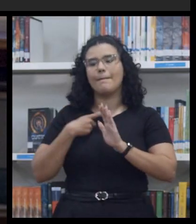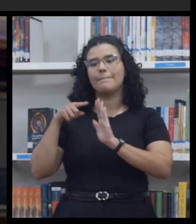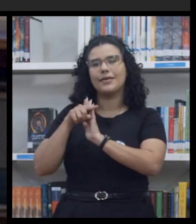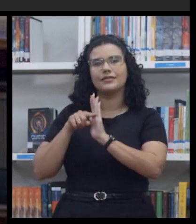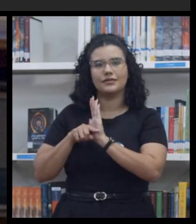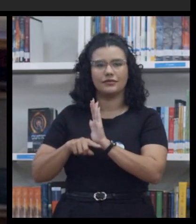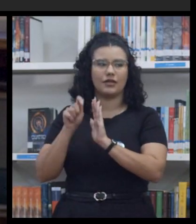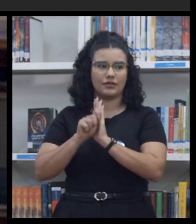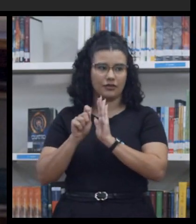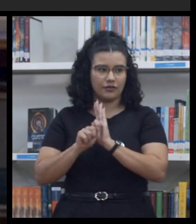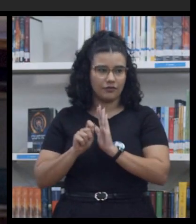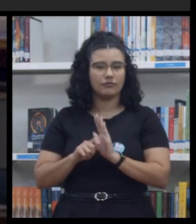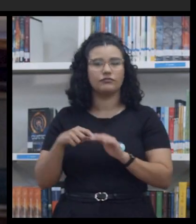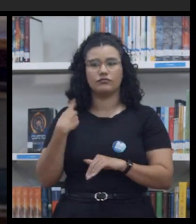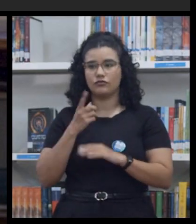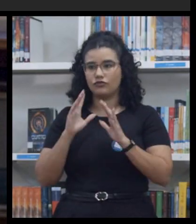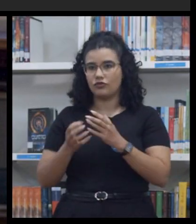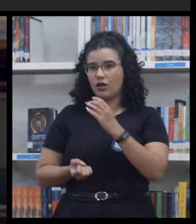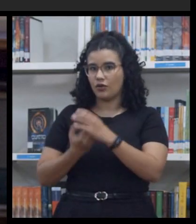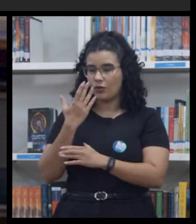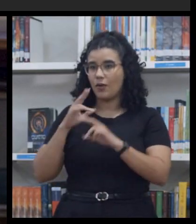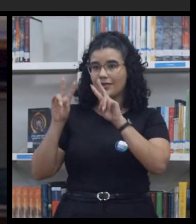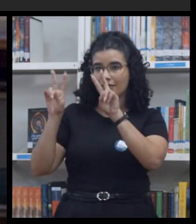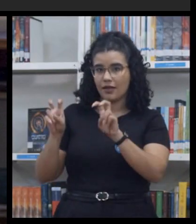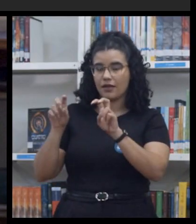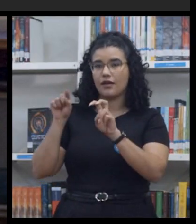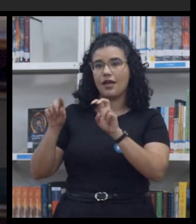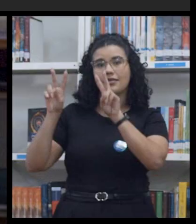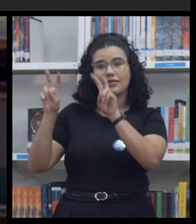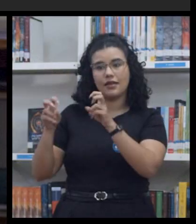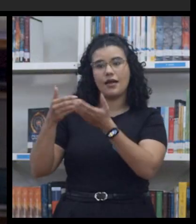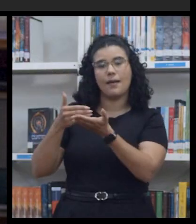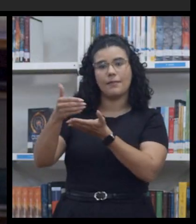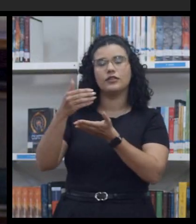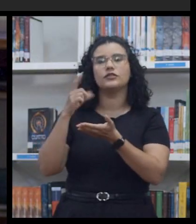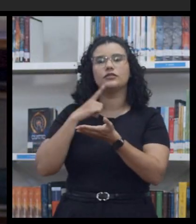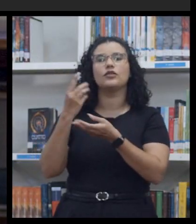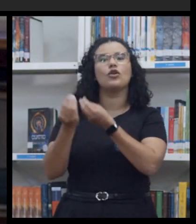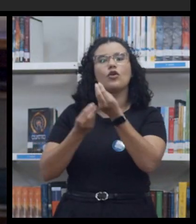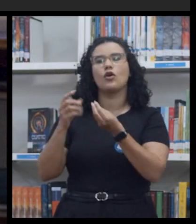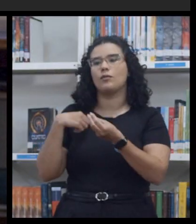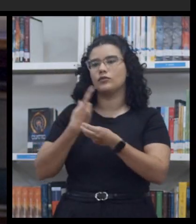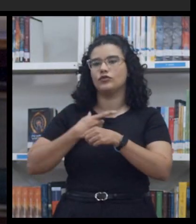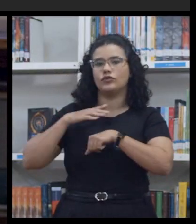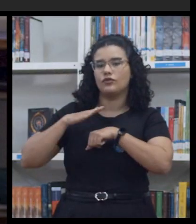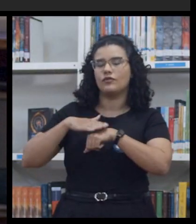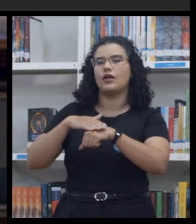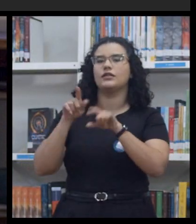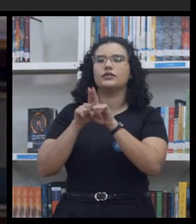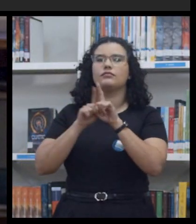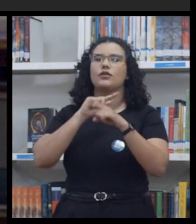escrever. Montamos o tema. A partir do tema, a gente tem como a gente vai construir e